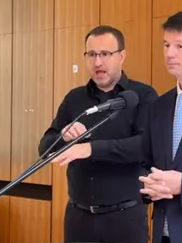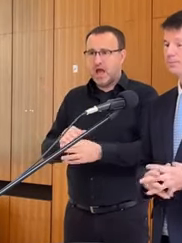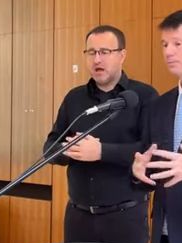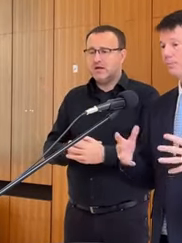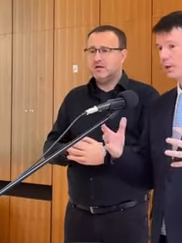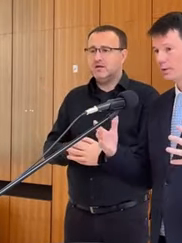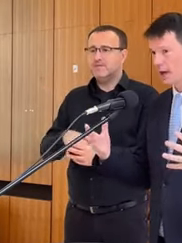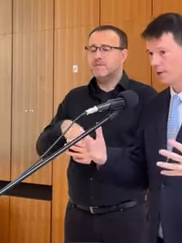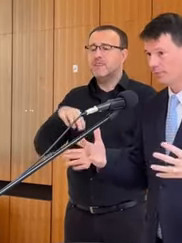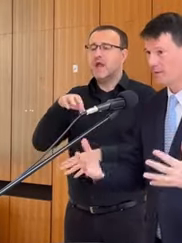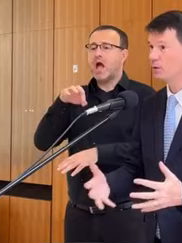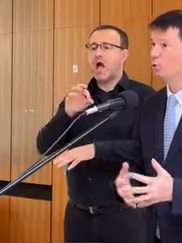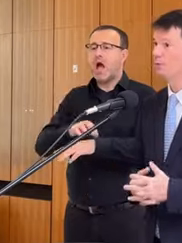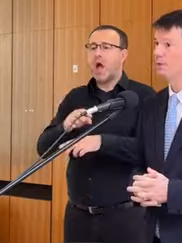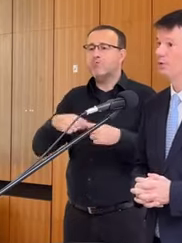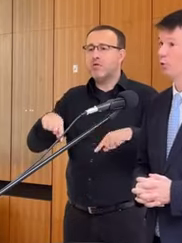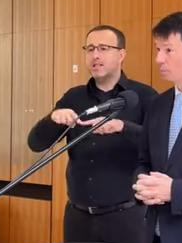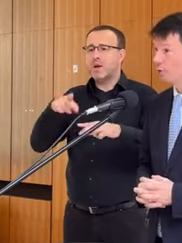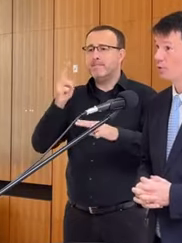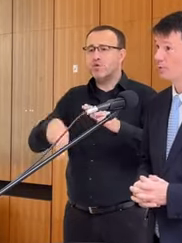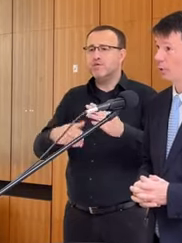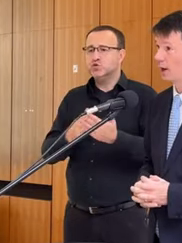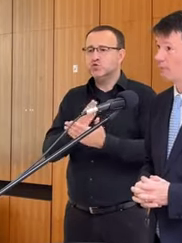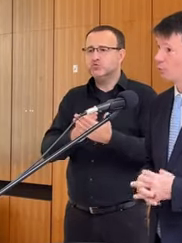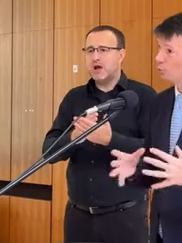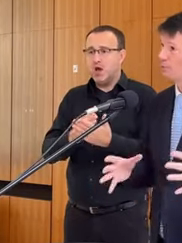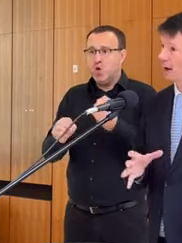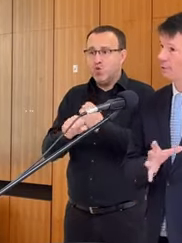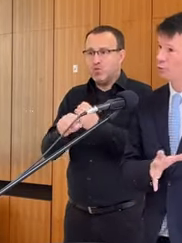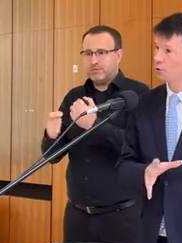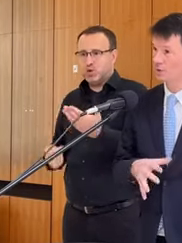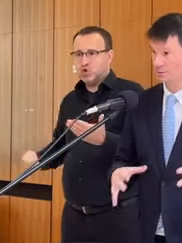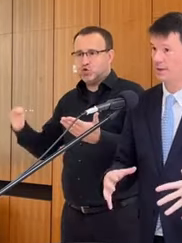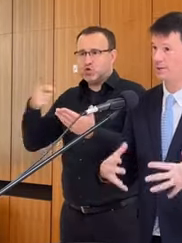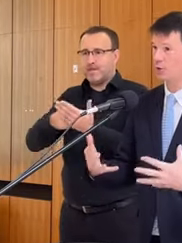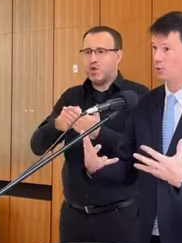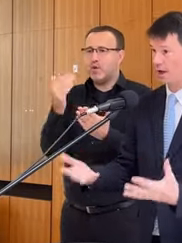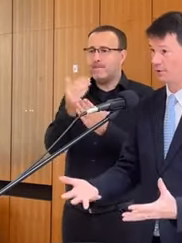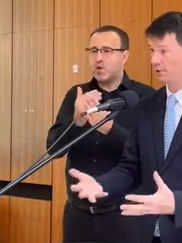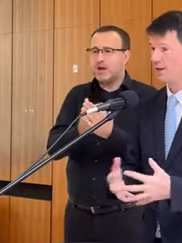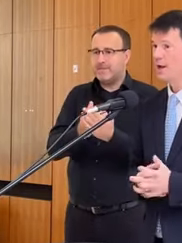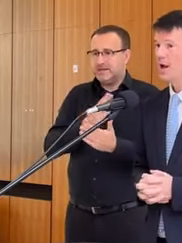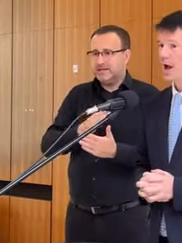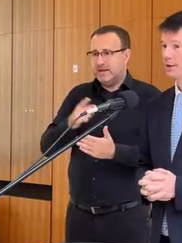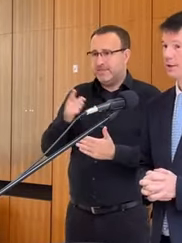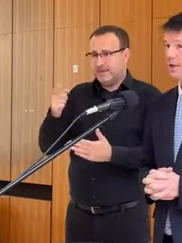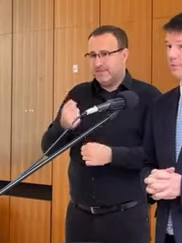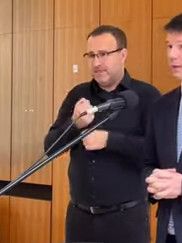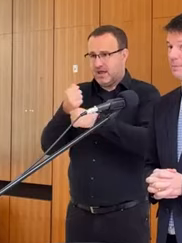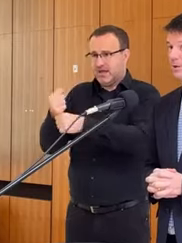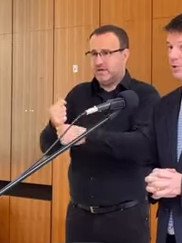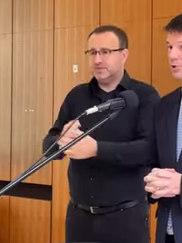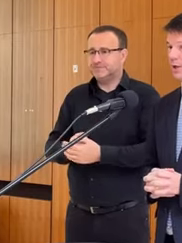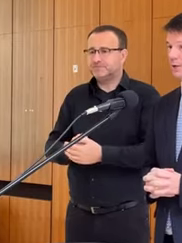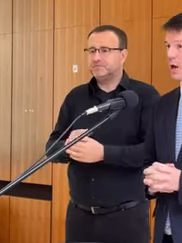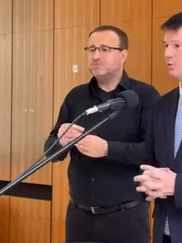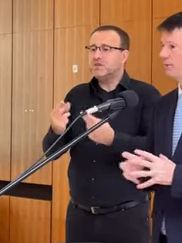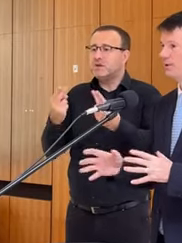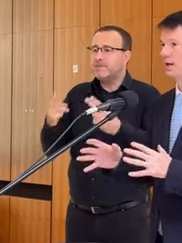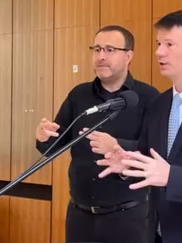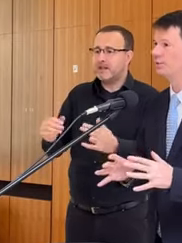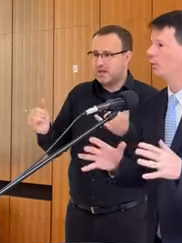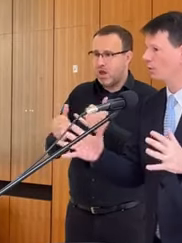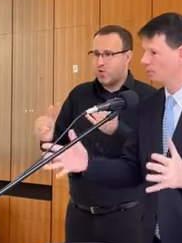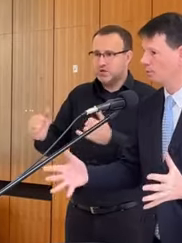APS-ky, tak vieme urobiť doplnkový program. To bolo práve to, čo im chceme dať ako návrh. A teda v prípade, že